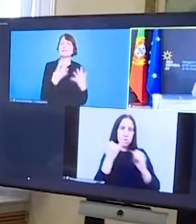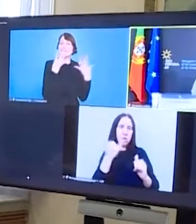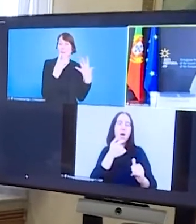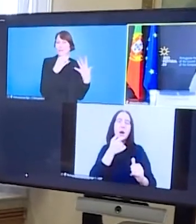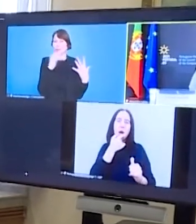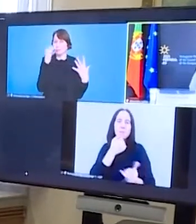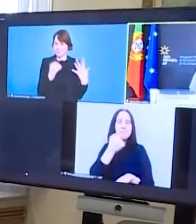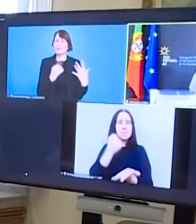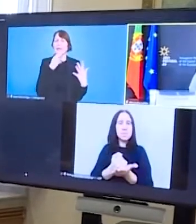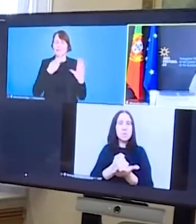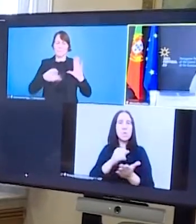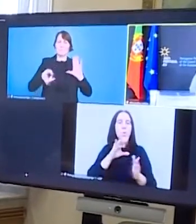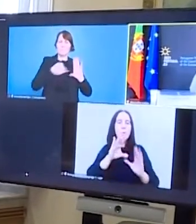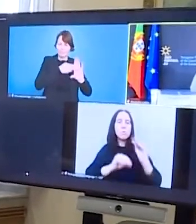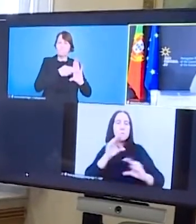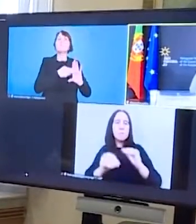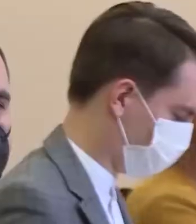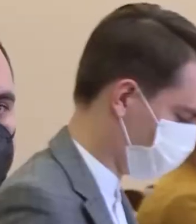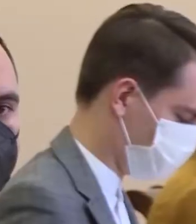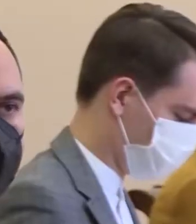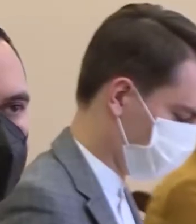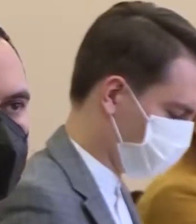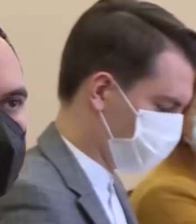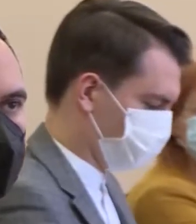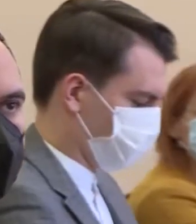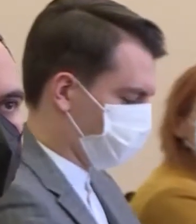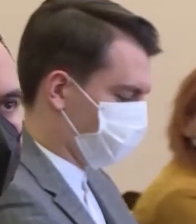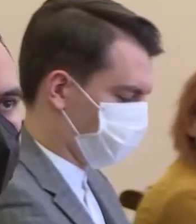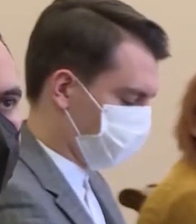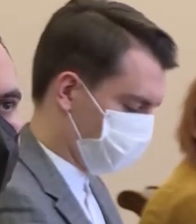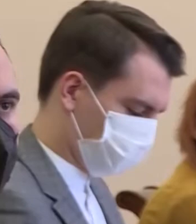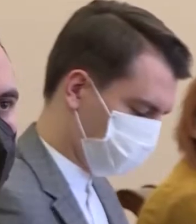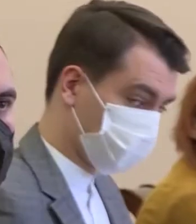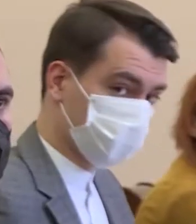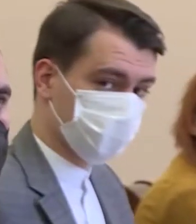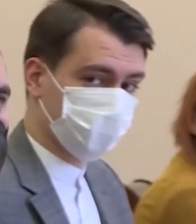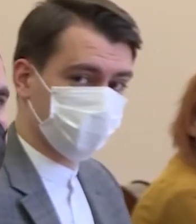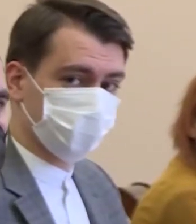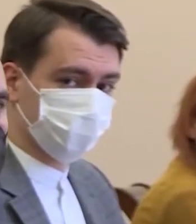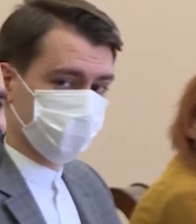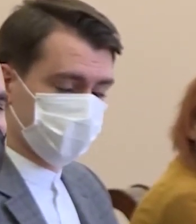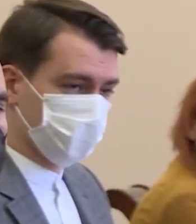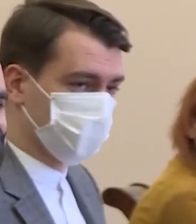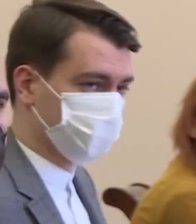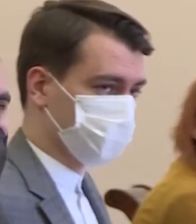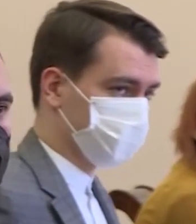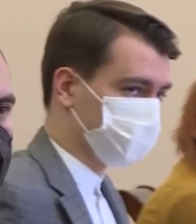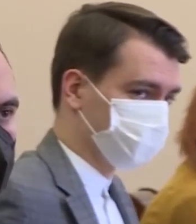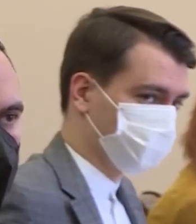državne i javne uprave Aleksandra Lejtao i direktorka Međunarodne telekomunikacijske unije za razvoj Dorin Bogdan.